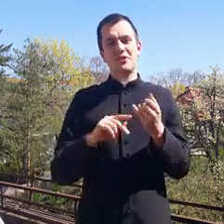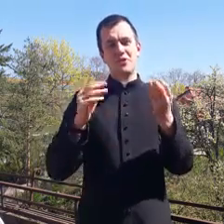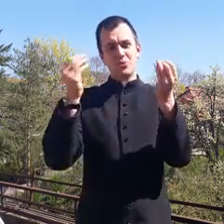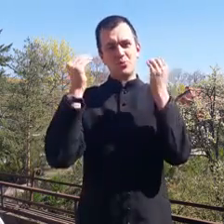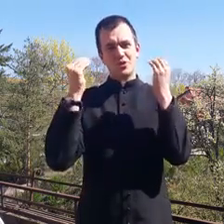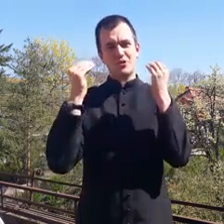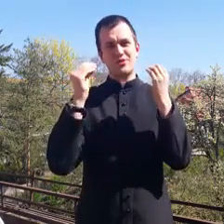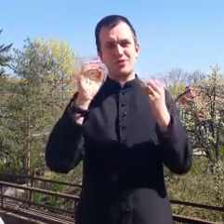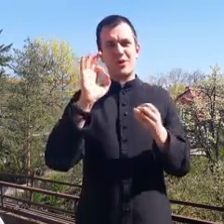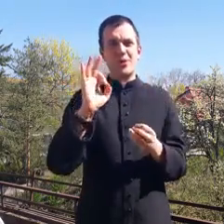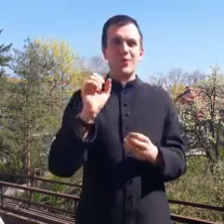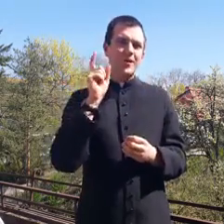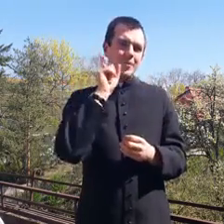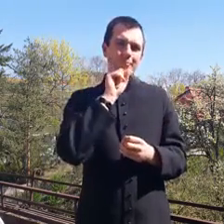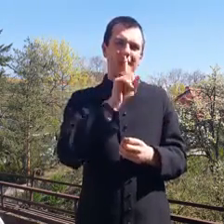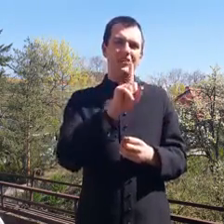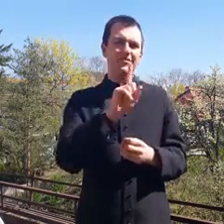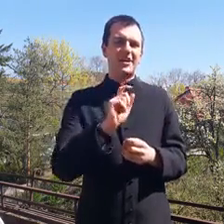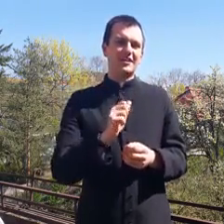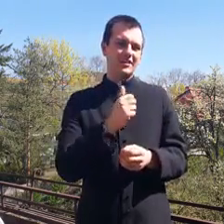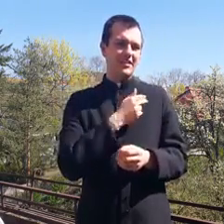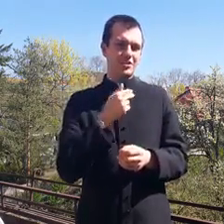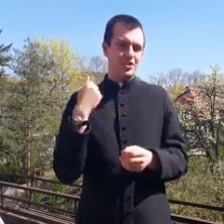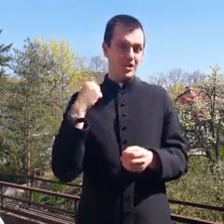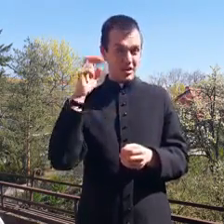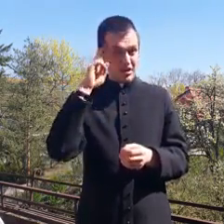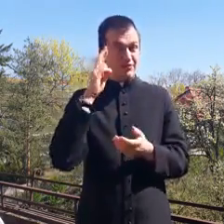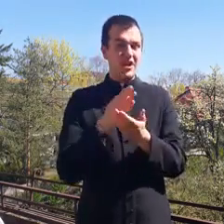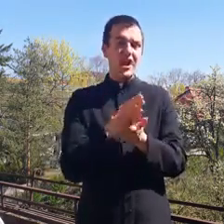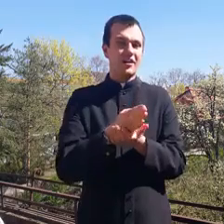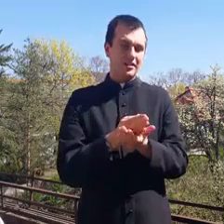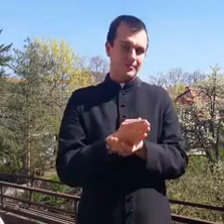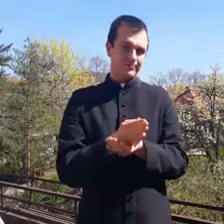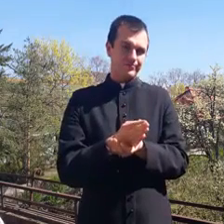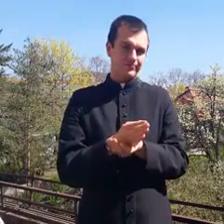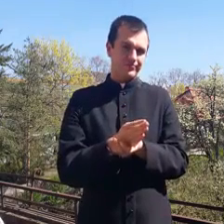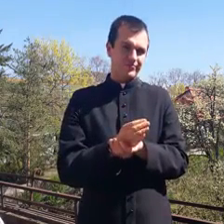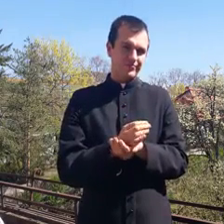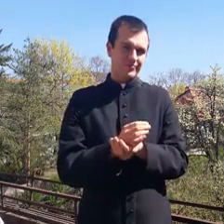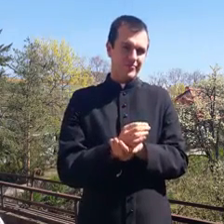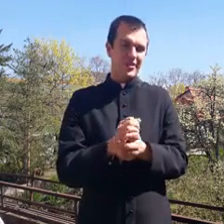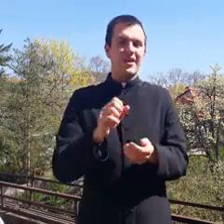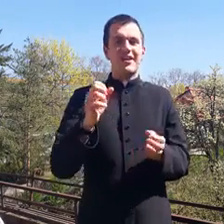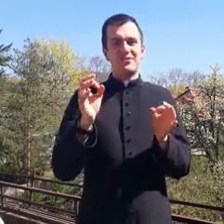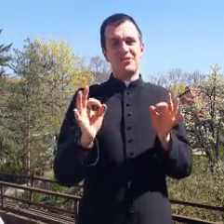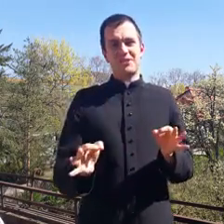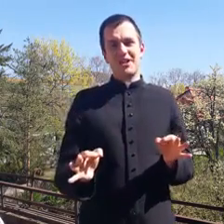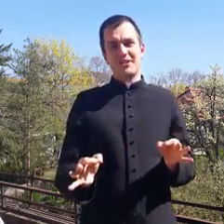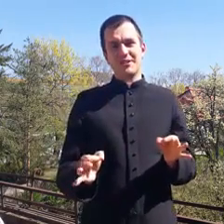uczyć o prawda naszej wiary dzisiaj